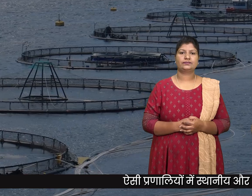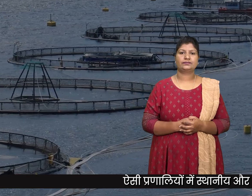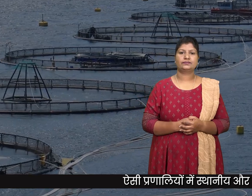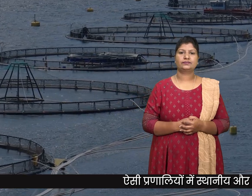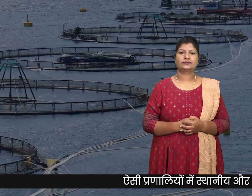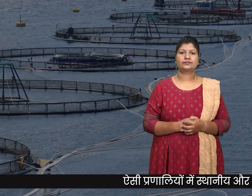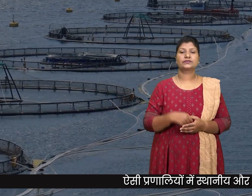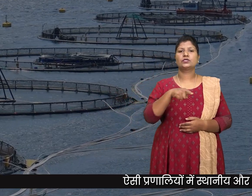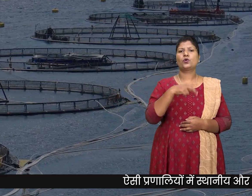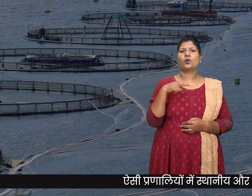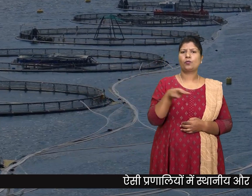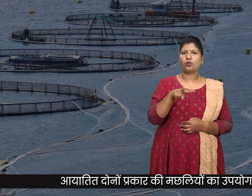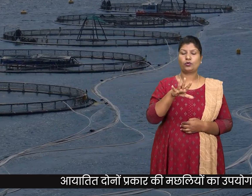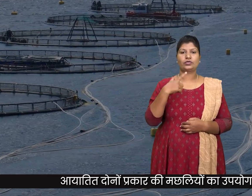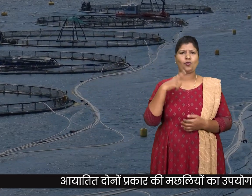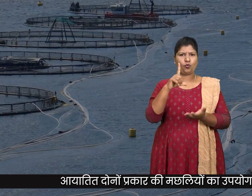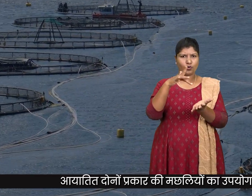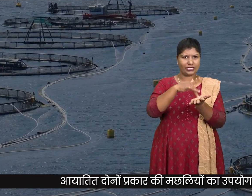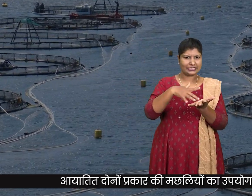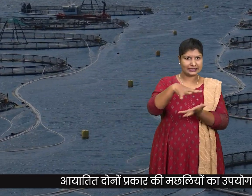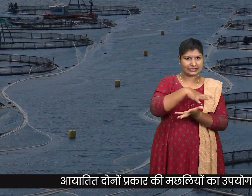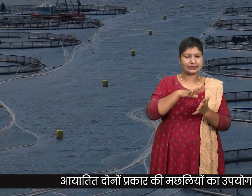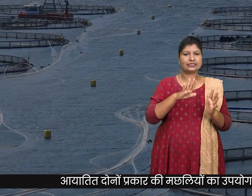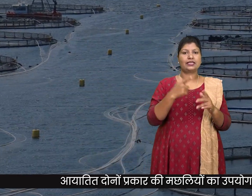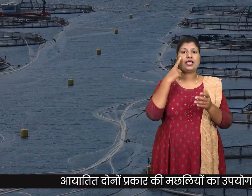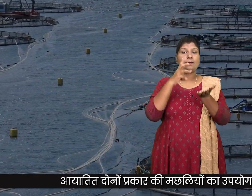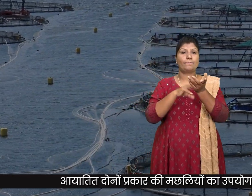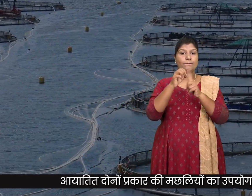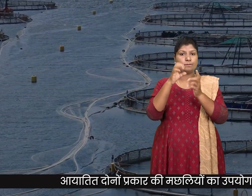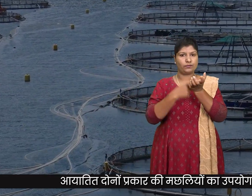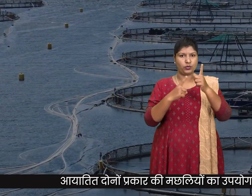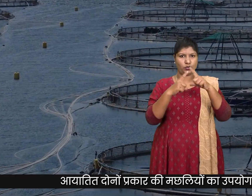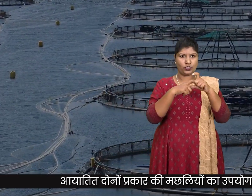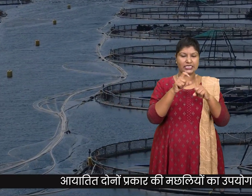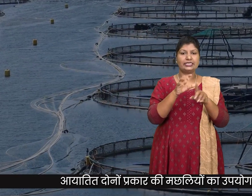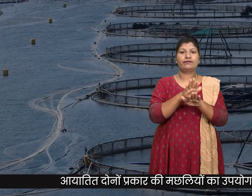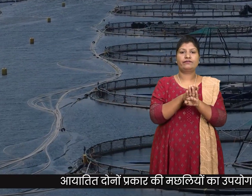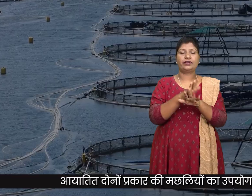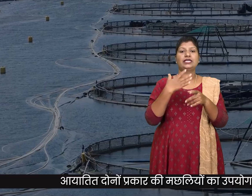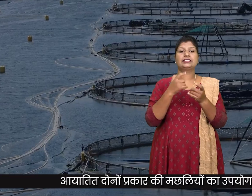ऐसी प्रणालियों में स्थानीय और आयातित दोनों प्रकार की मछलियों का उपयोग किया जाता है।